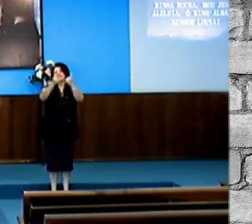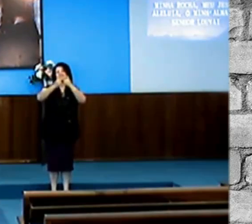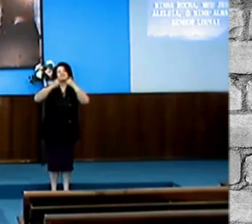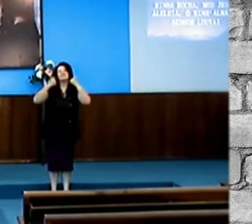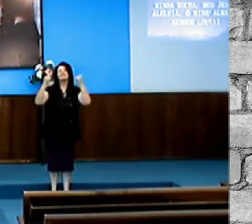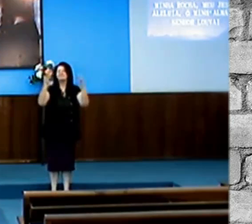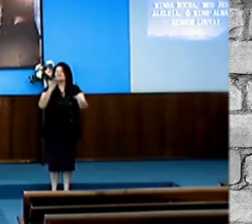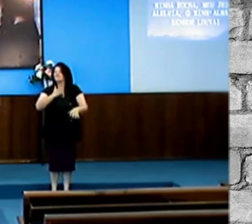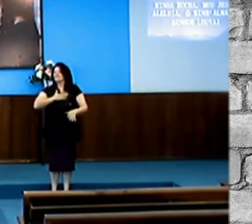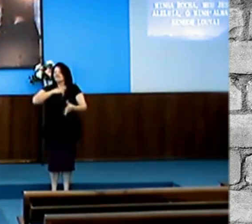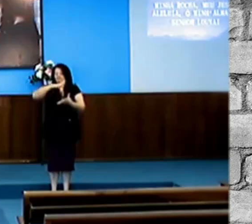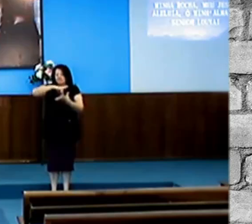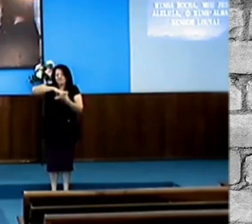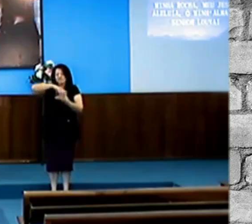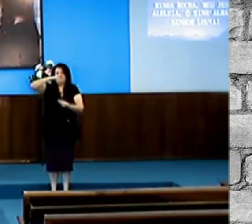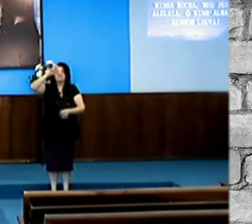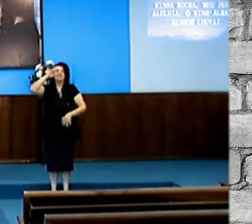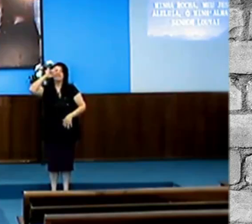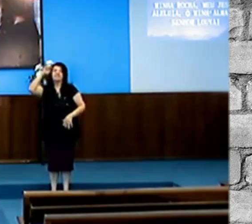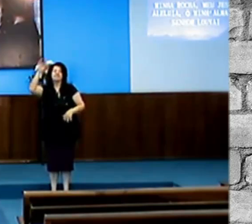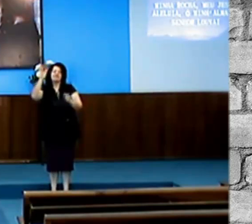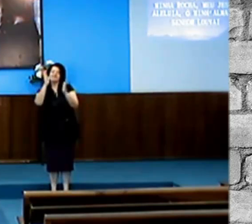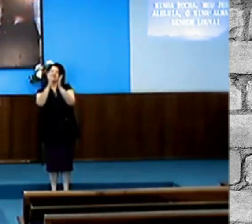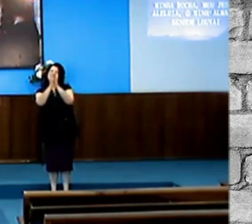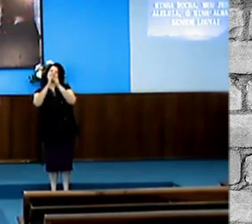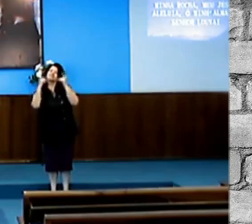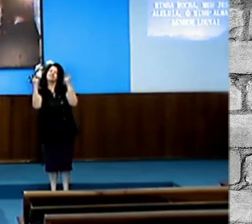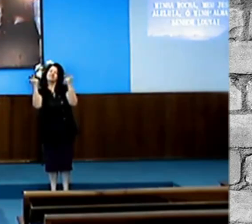Aleluia. Ó minha alma, o